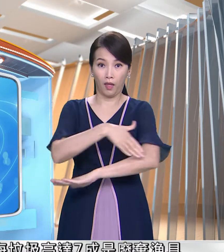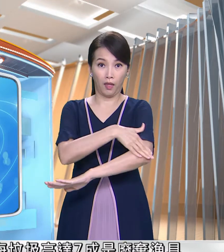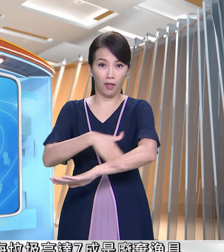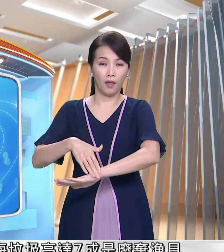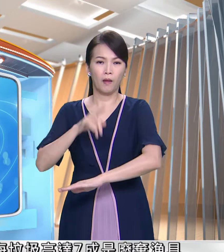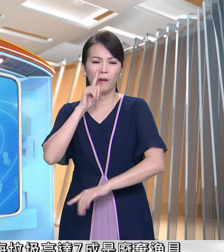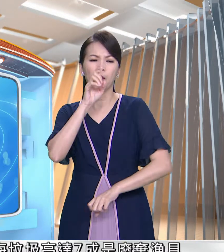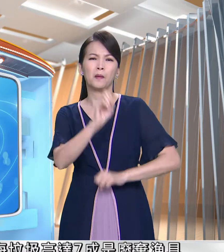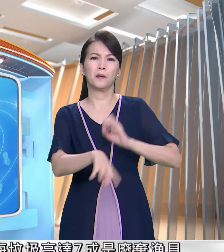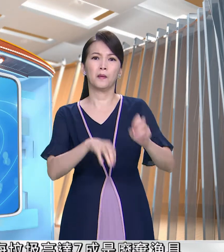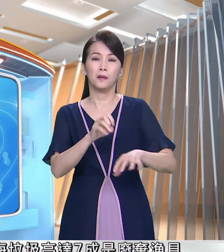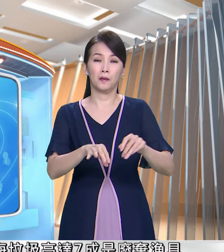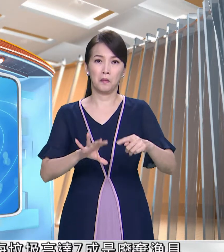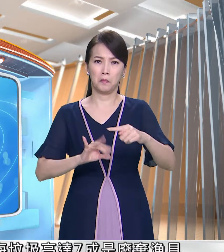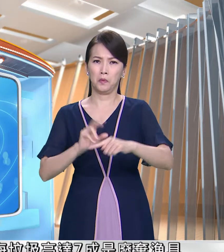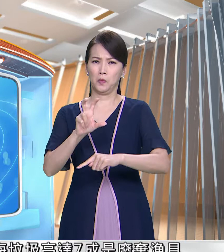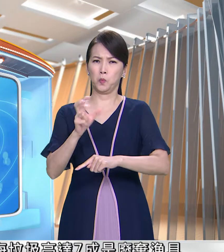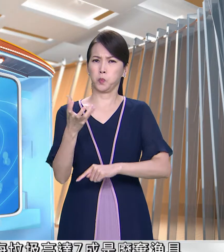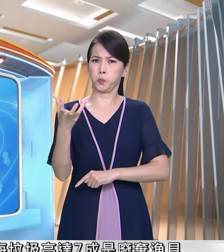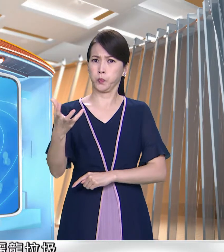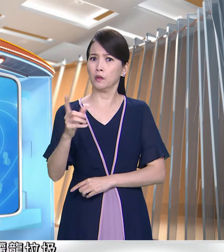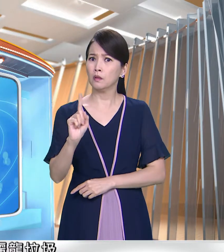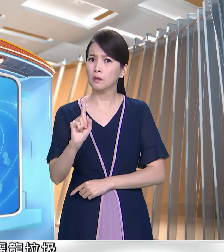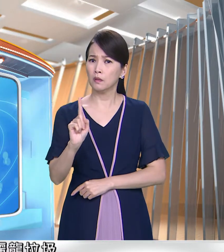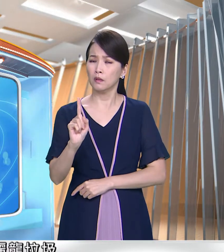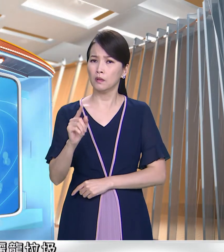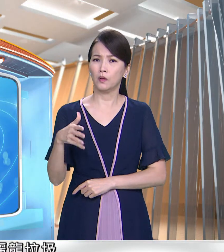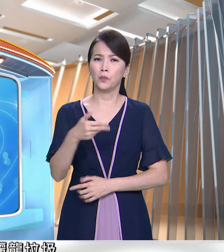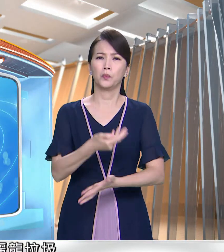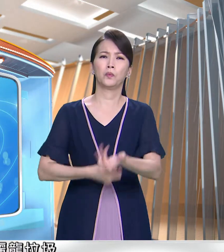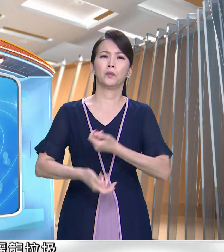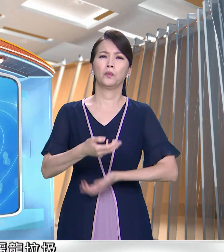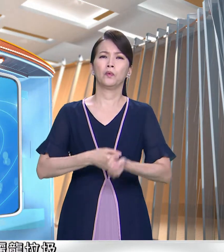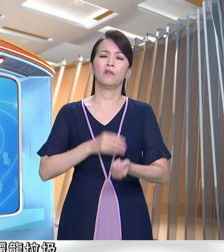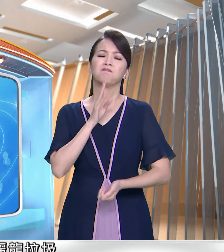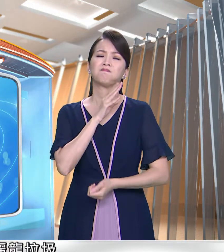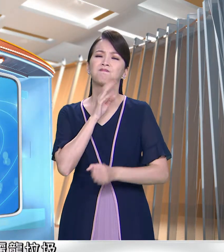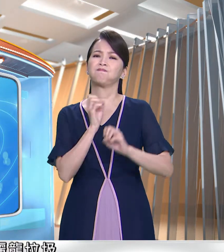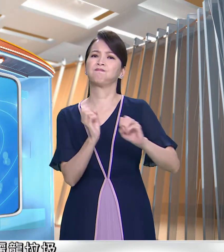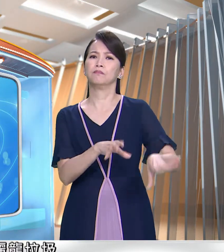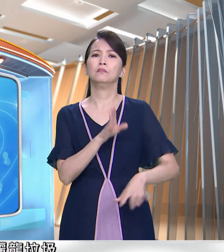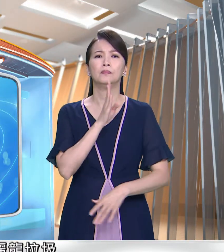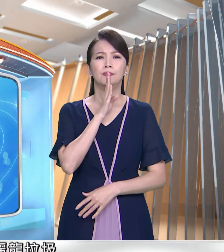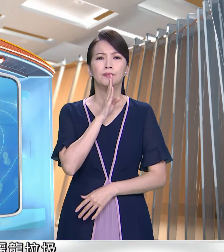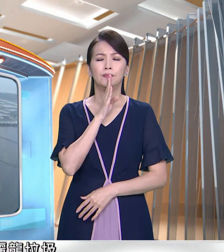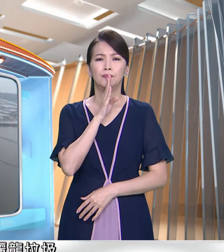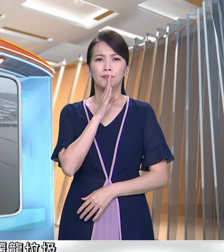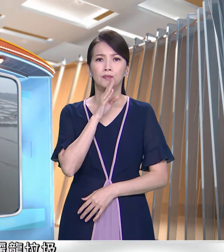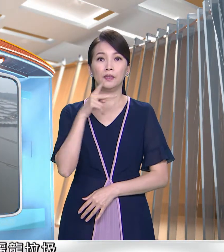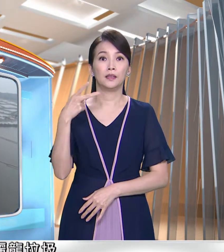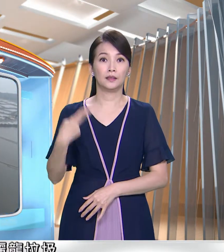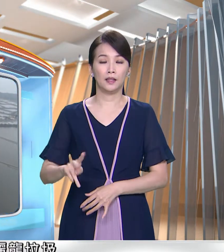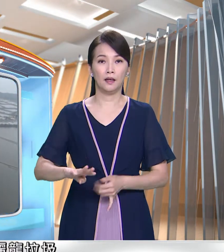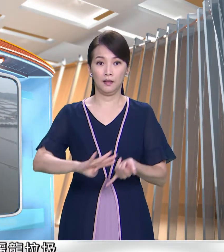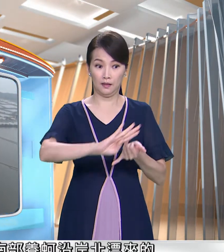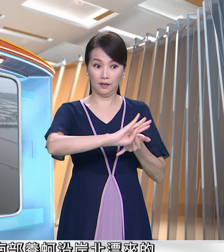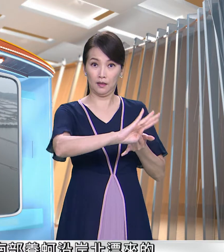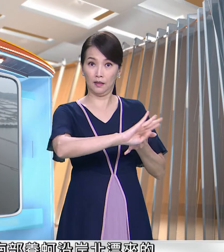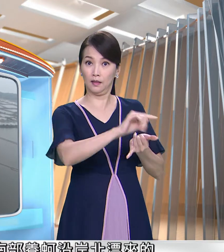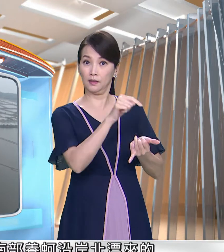高达70%是废弃的渔具。而另外，东北角的宝丽龙垃圾，有一